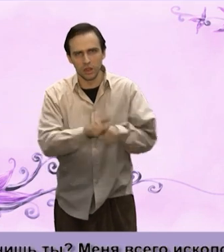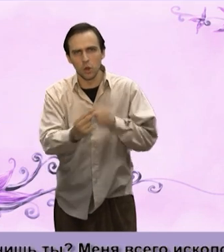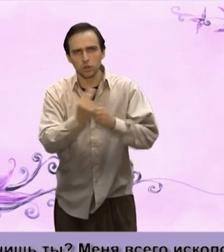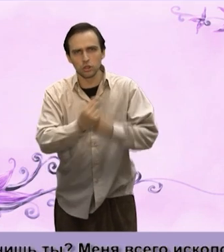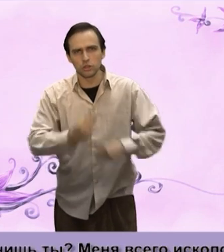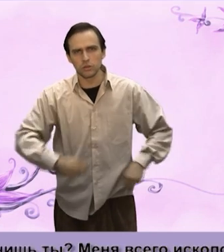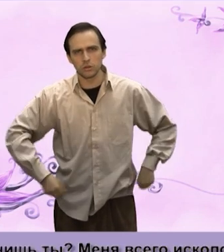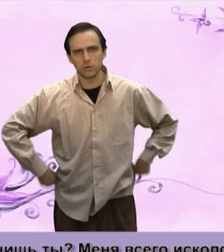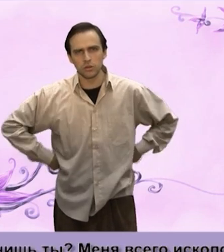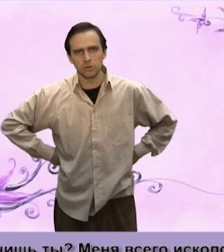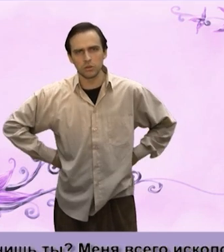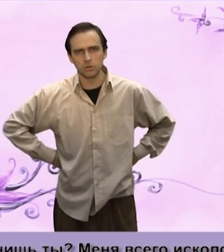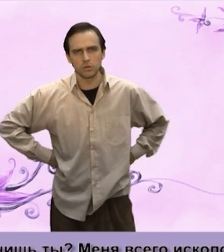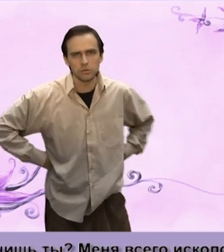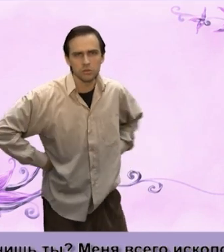Так-то учишь ты.